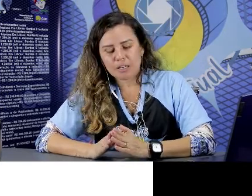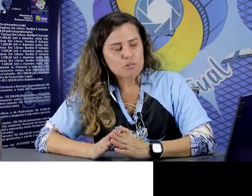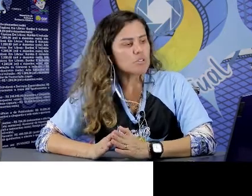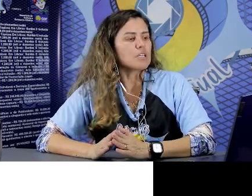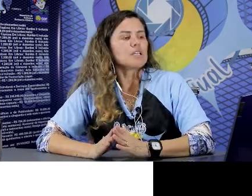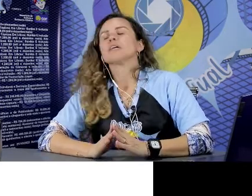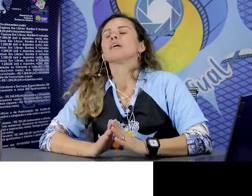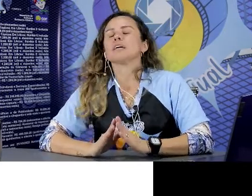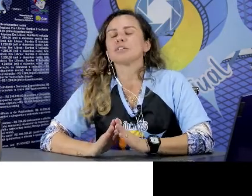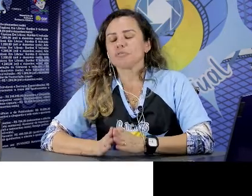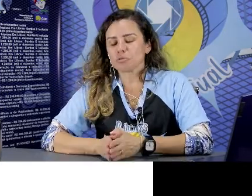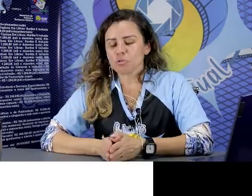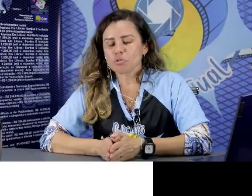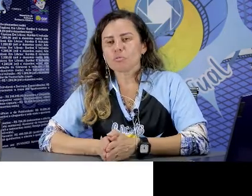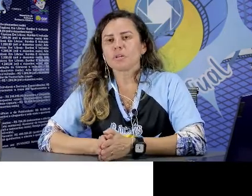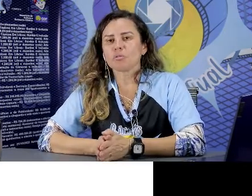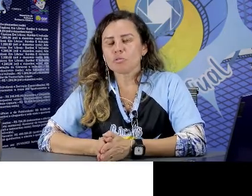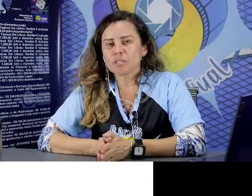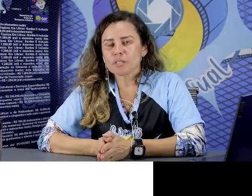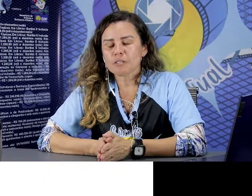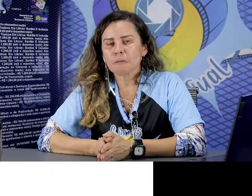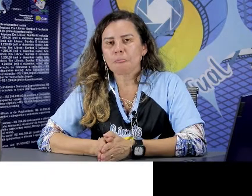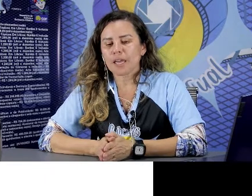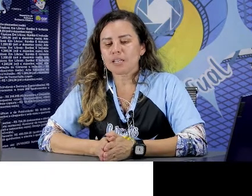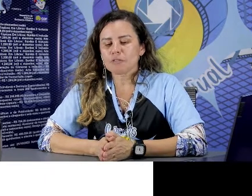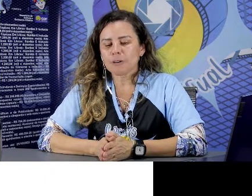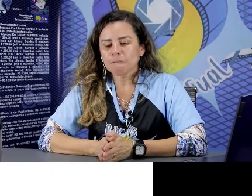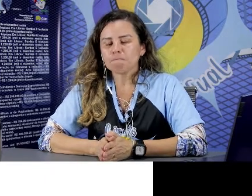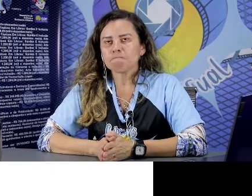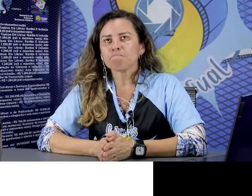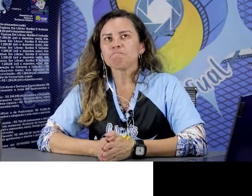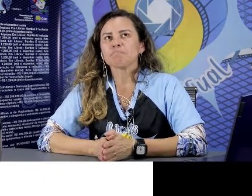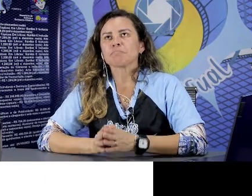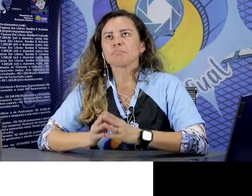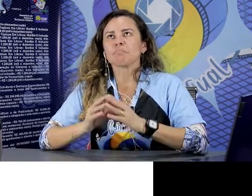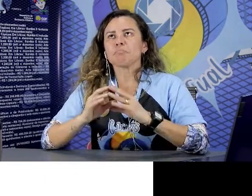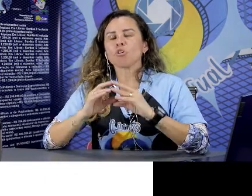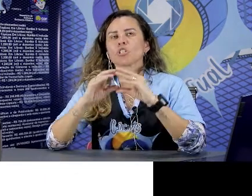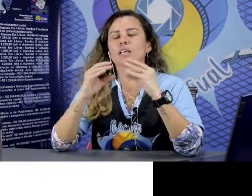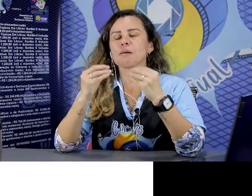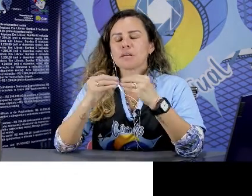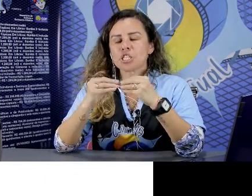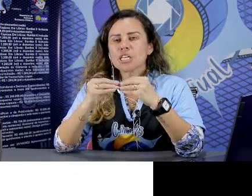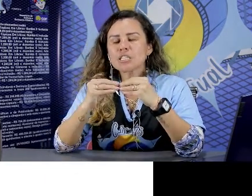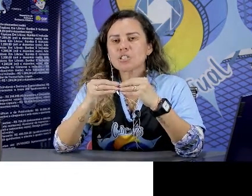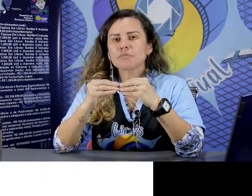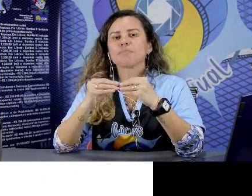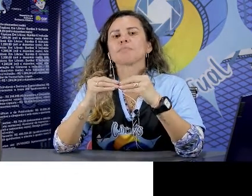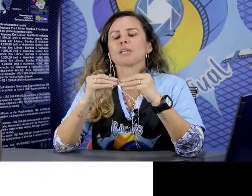processos de funções superiores, eles vão mostrar para a gente